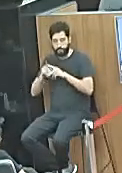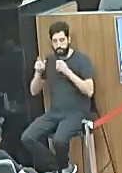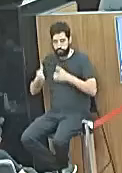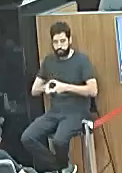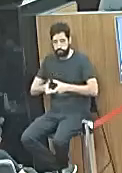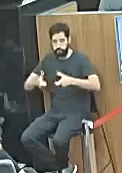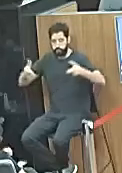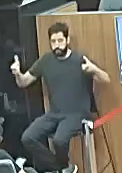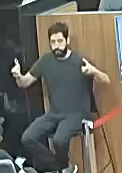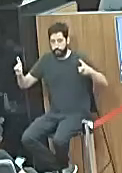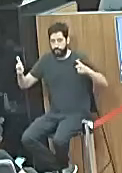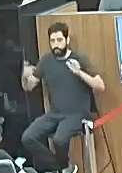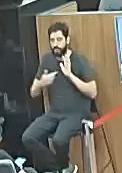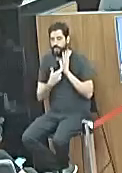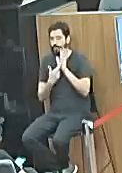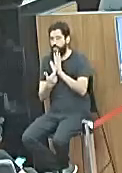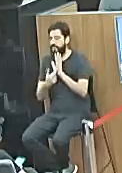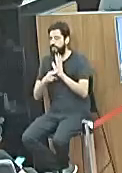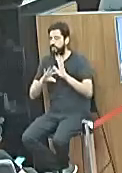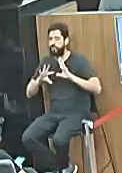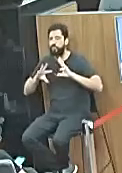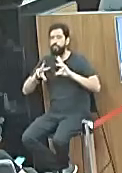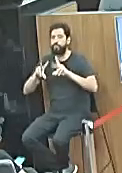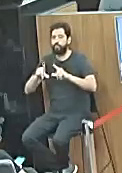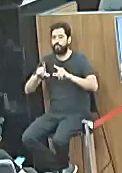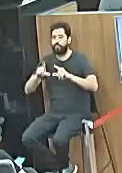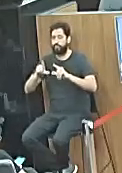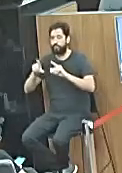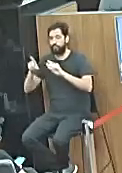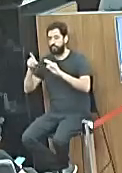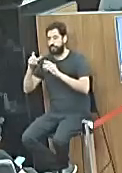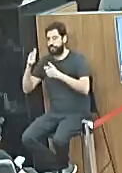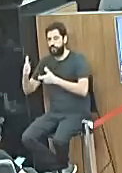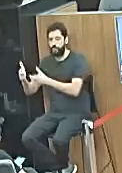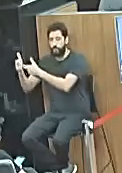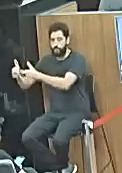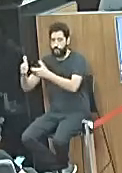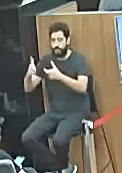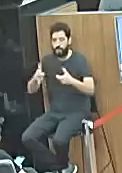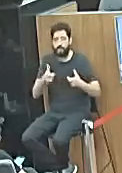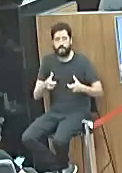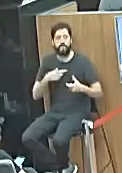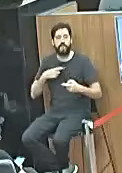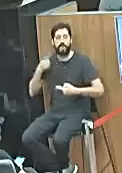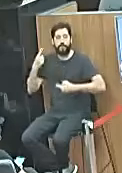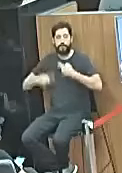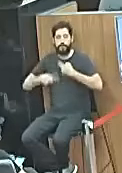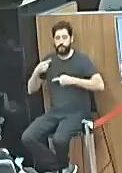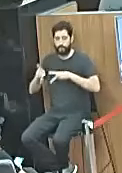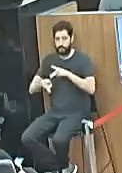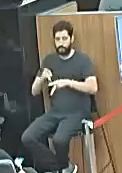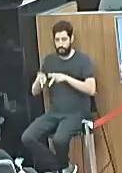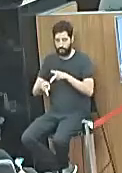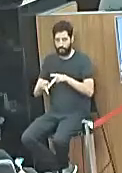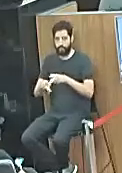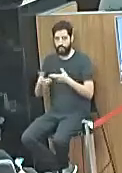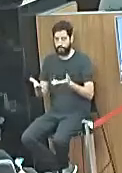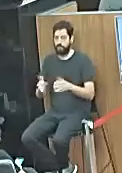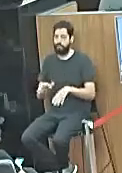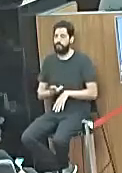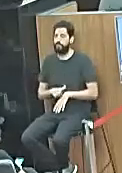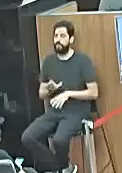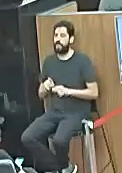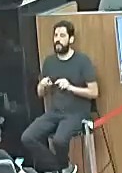representando todos os segmentos ligados àquela respectiva política de política pública aqui mais